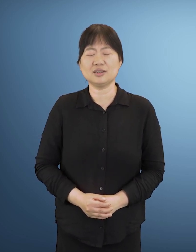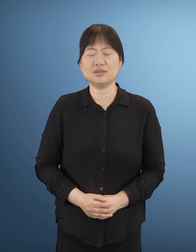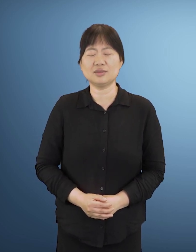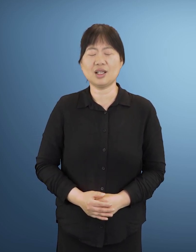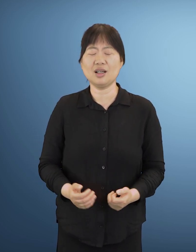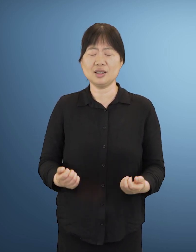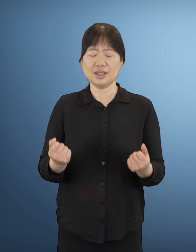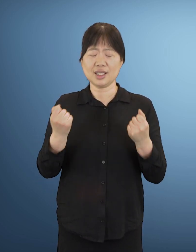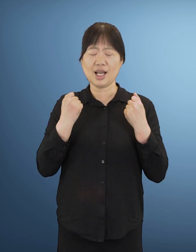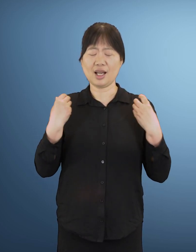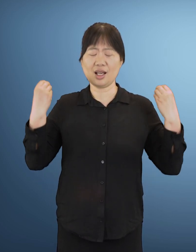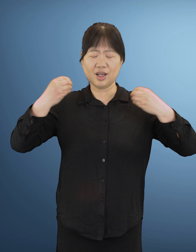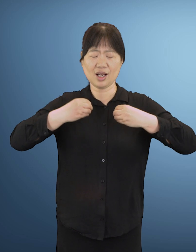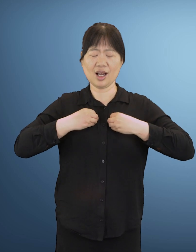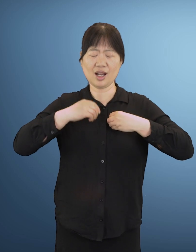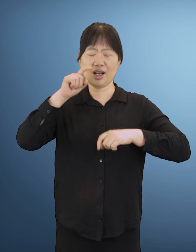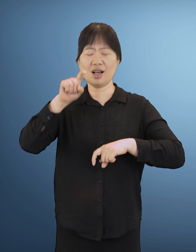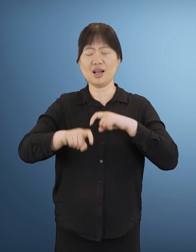힘입어